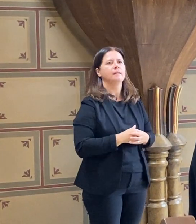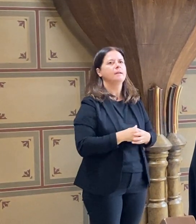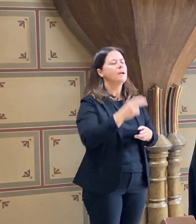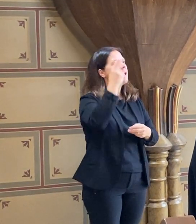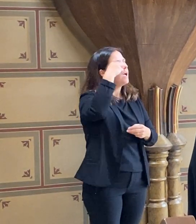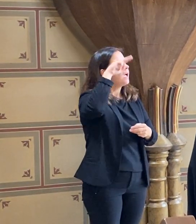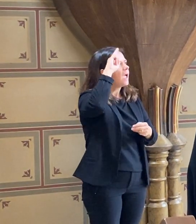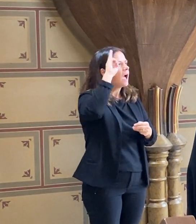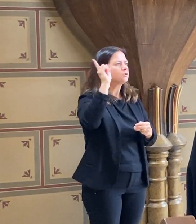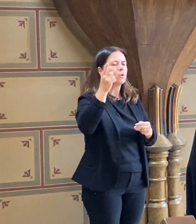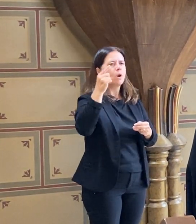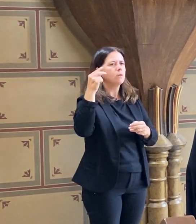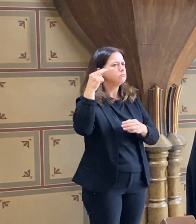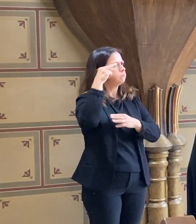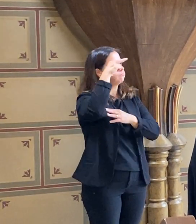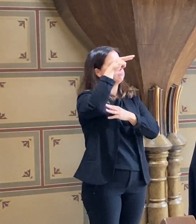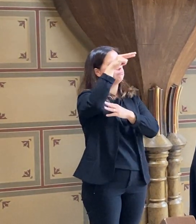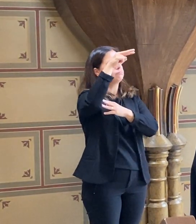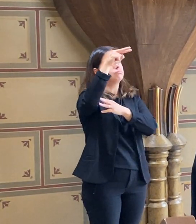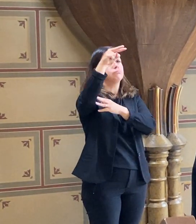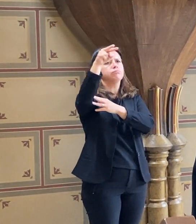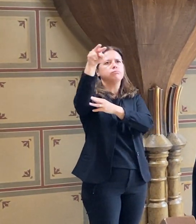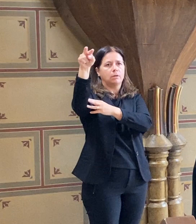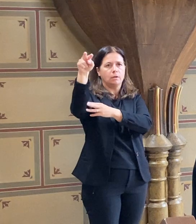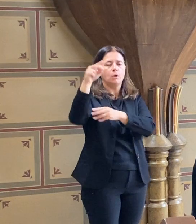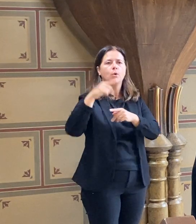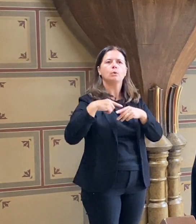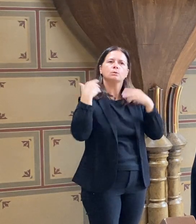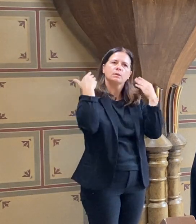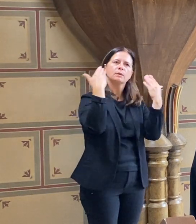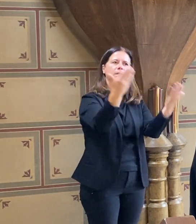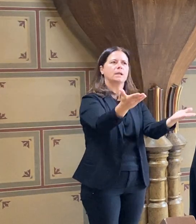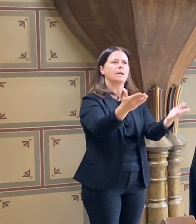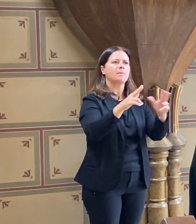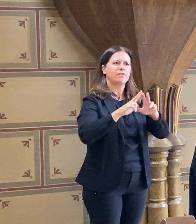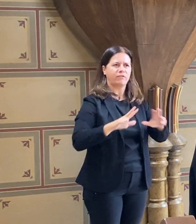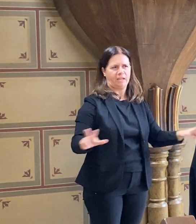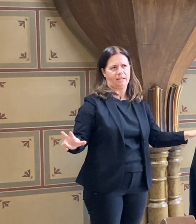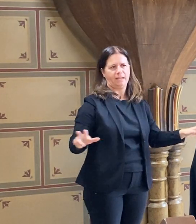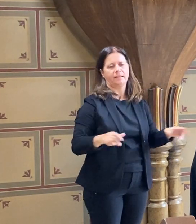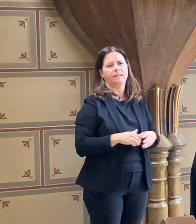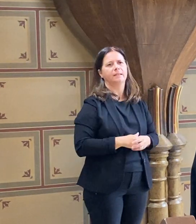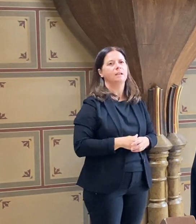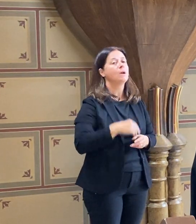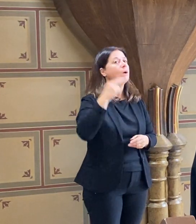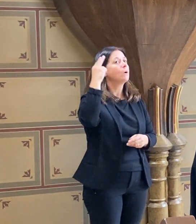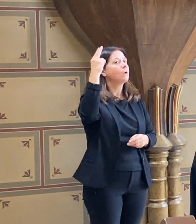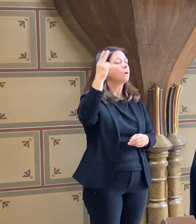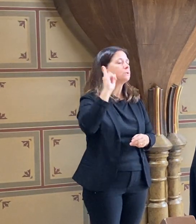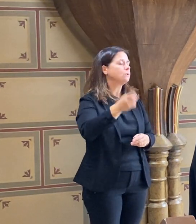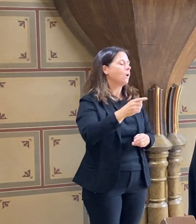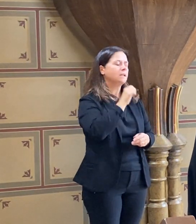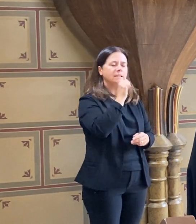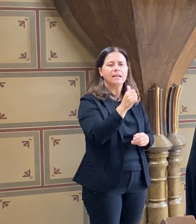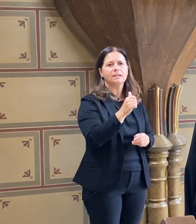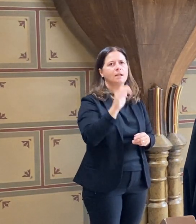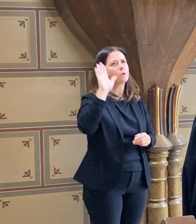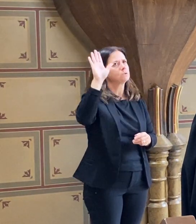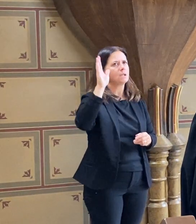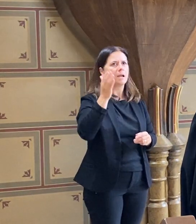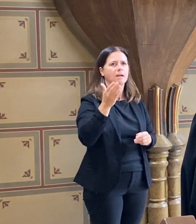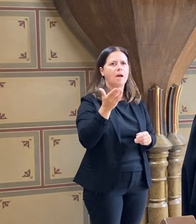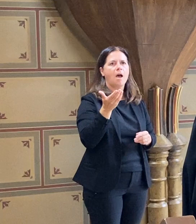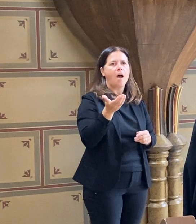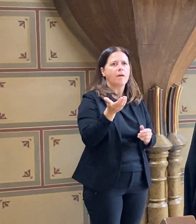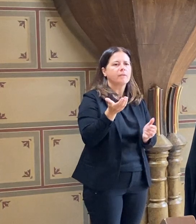Herr erhebe sein Angesicht auf dich und gebe dir seinen Frieden. Gott möge dich nicht aus seiner Hand